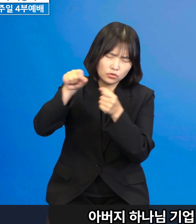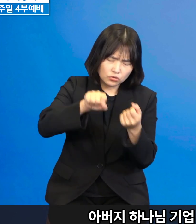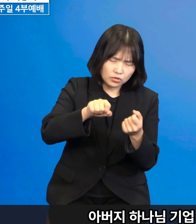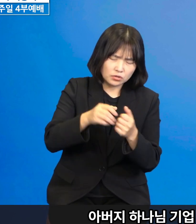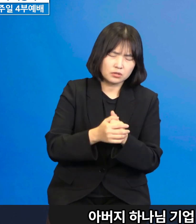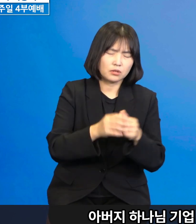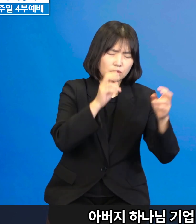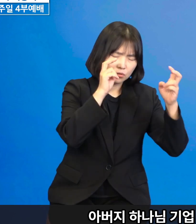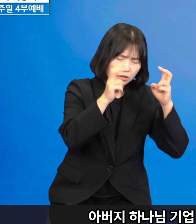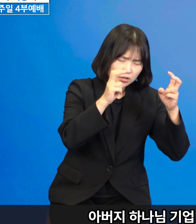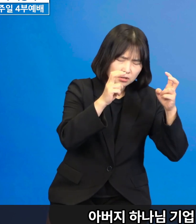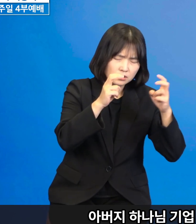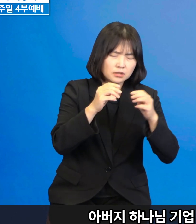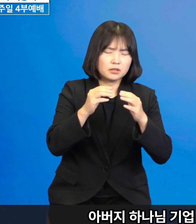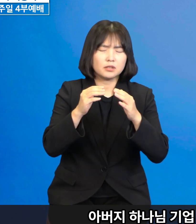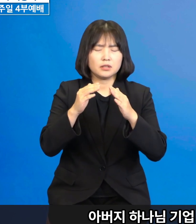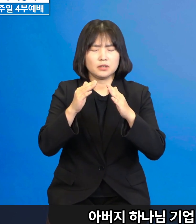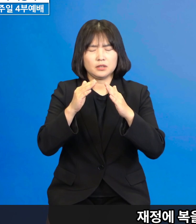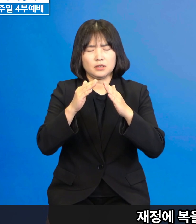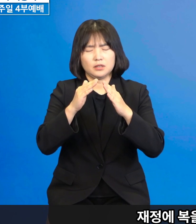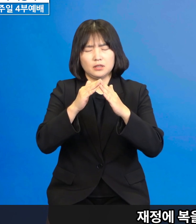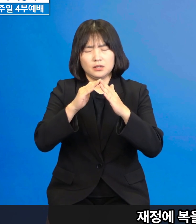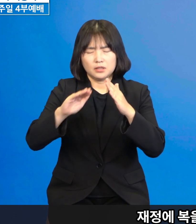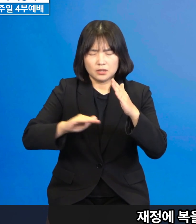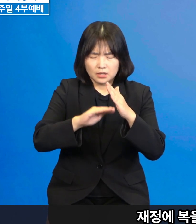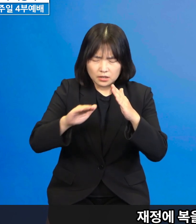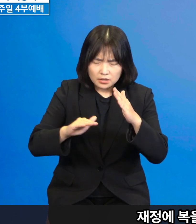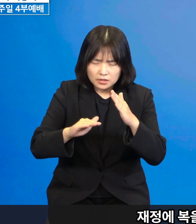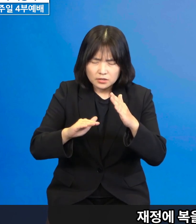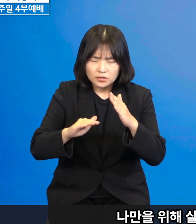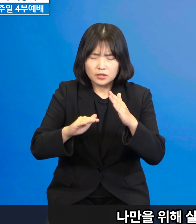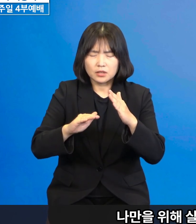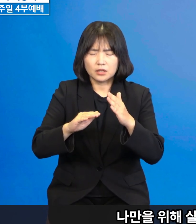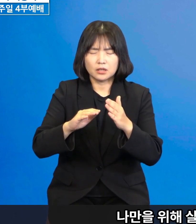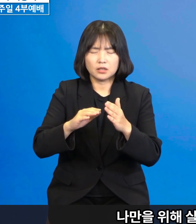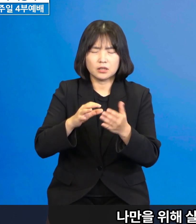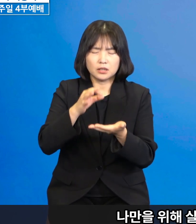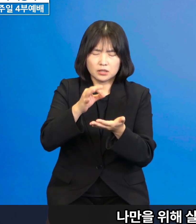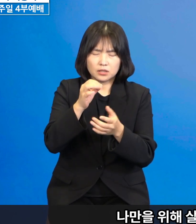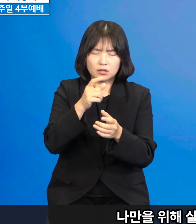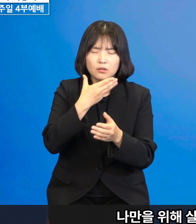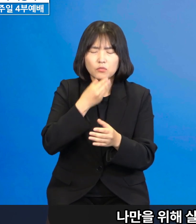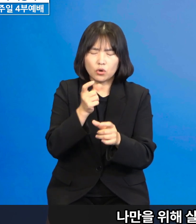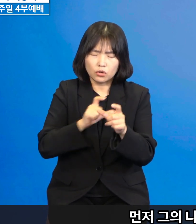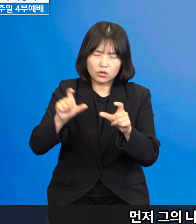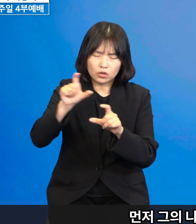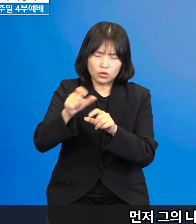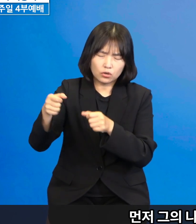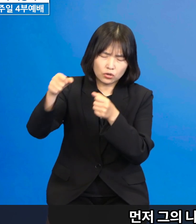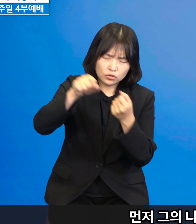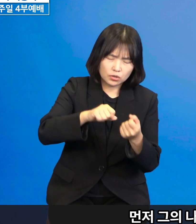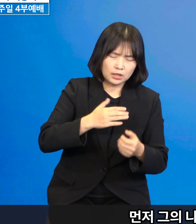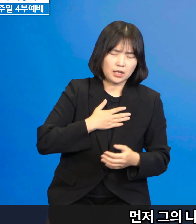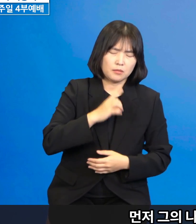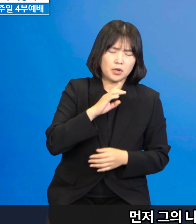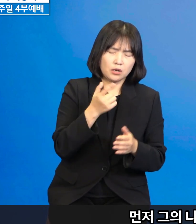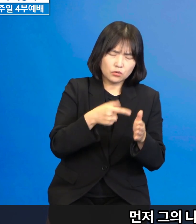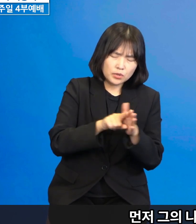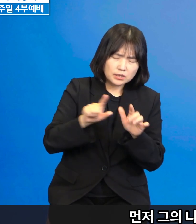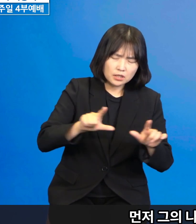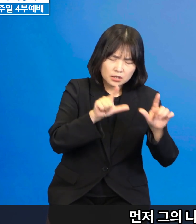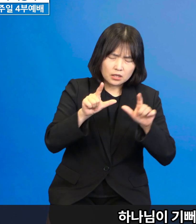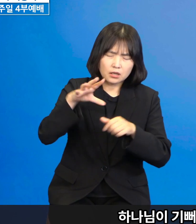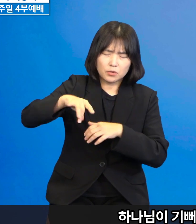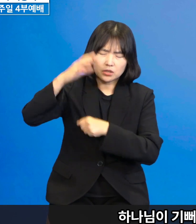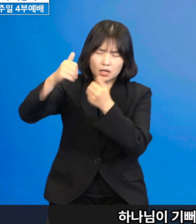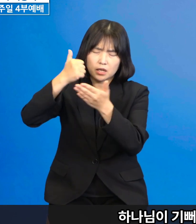기업 가운데 또한 직장 가운데 재정에 복을 더하여 주시되 나만을 위해 살아가지 않게 하시고 먼저 그의 나라와 의를